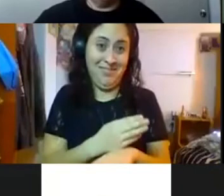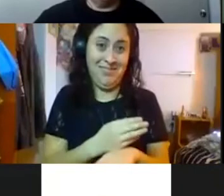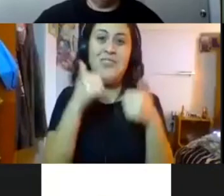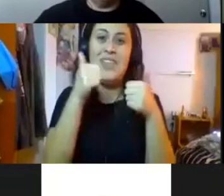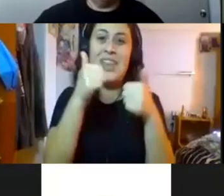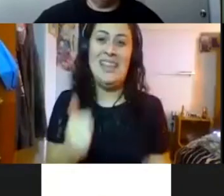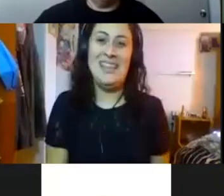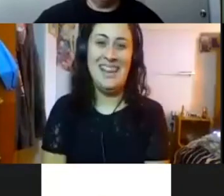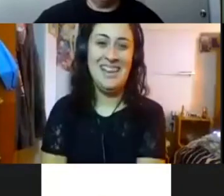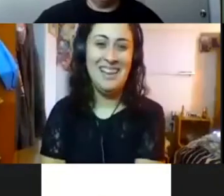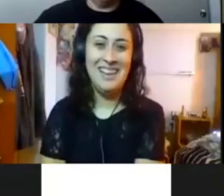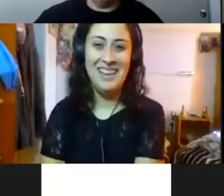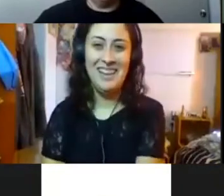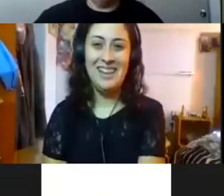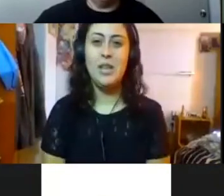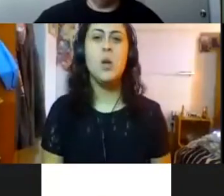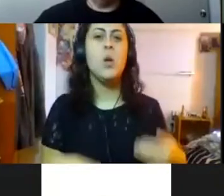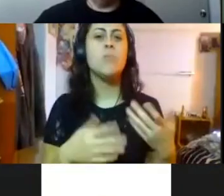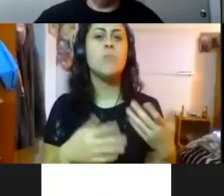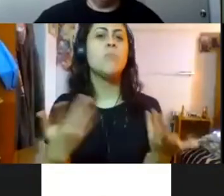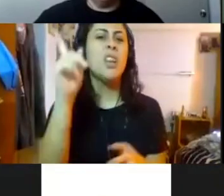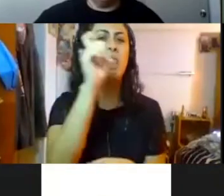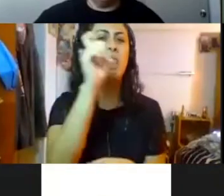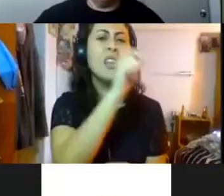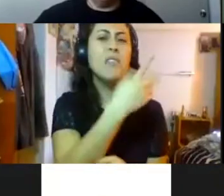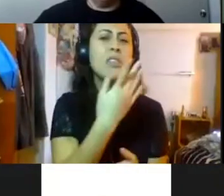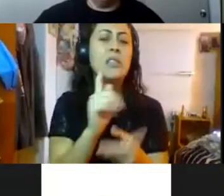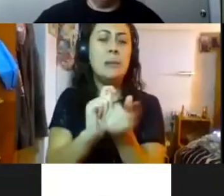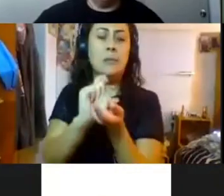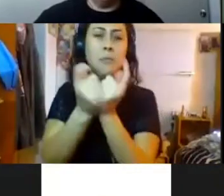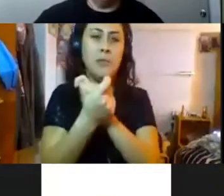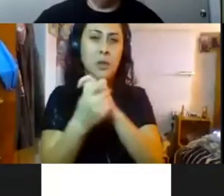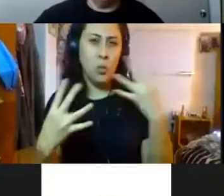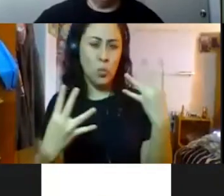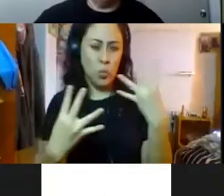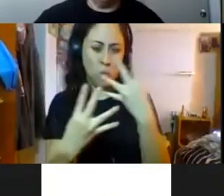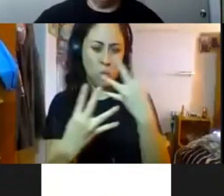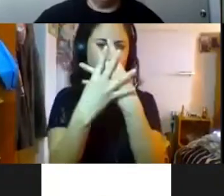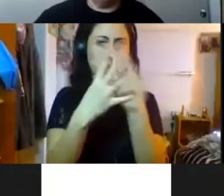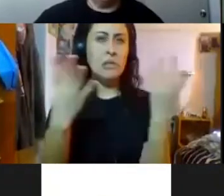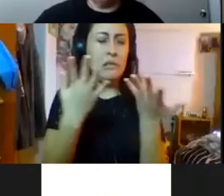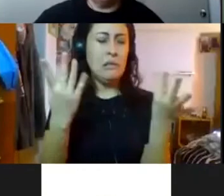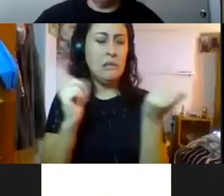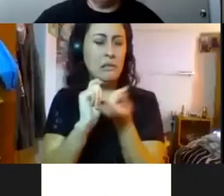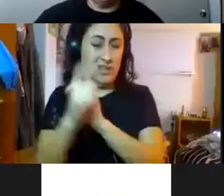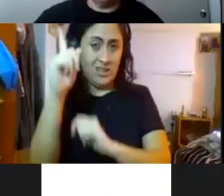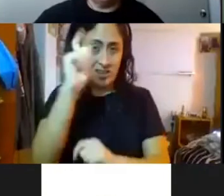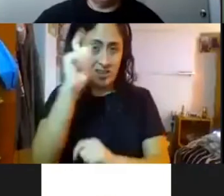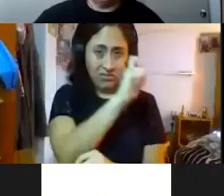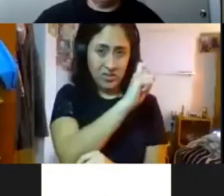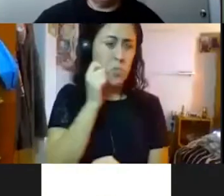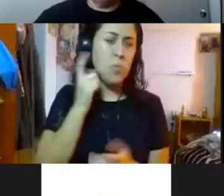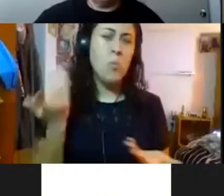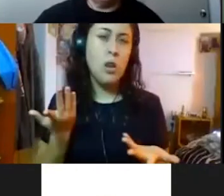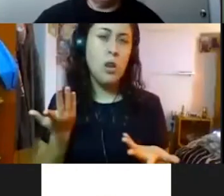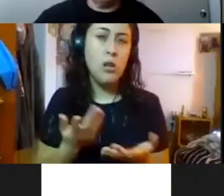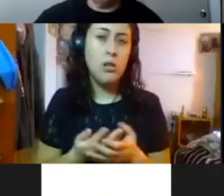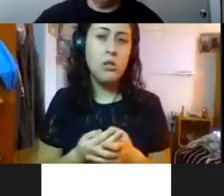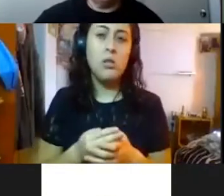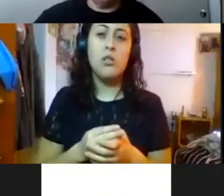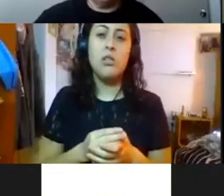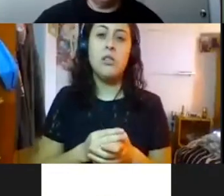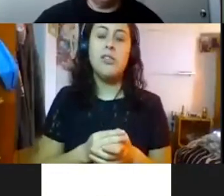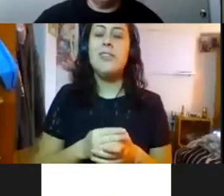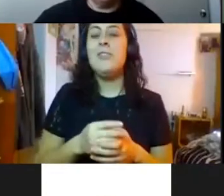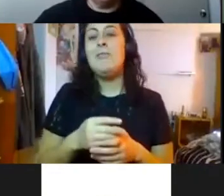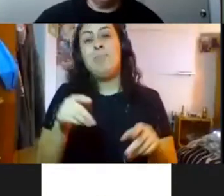Nicole dice cuán difícil ha sido llevar a cabo las adecuaciones curriculares. Yo les mencionaba antes, no ha sido sincrónico el